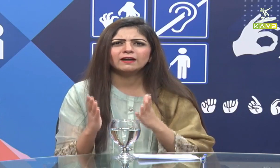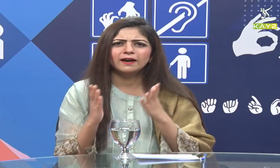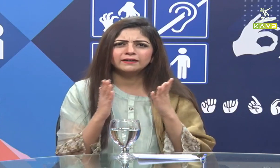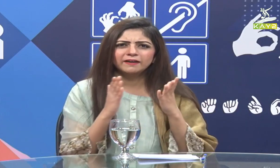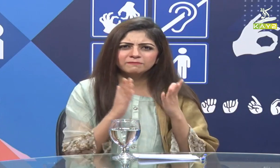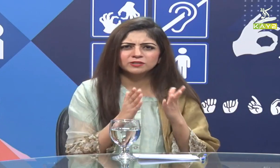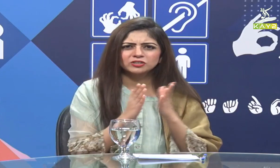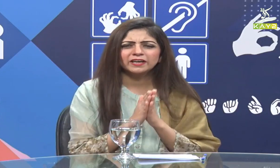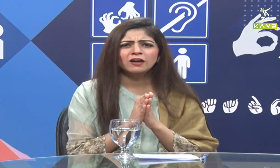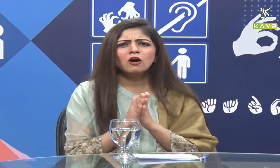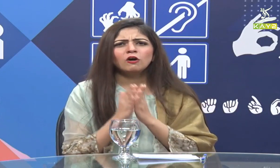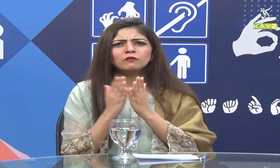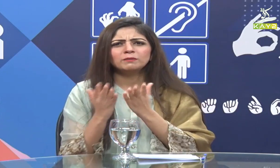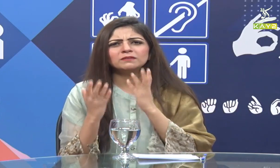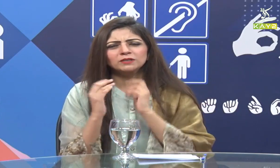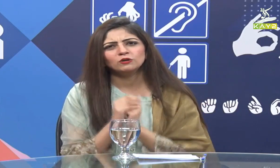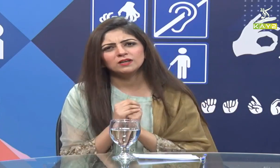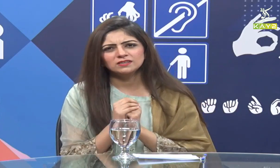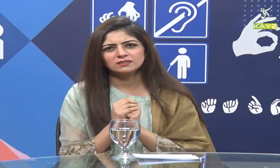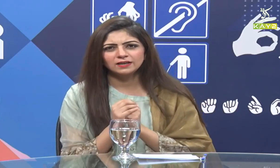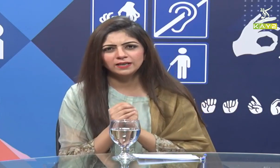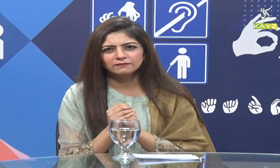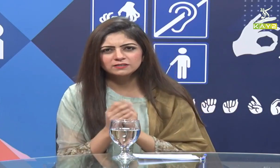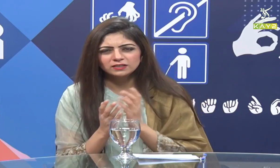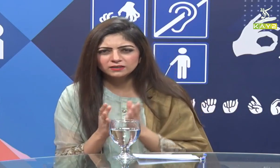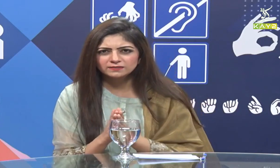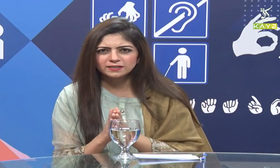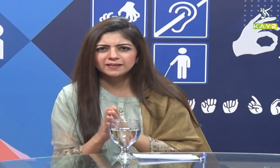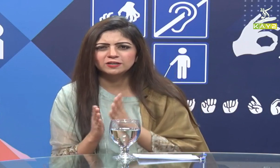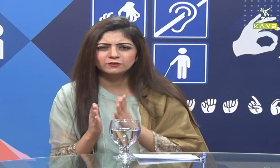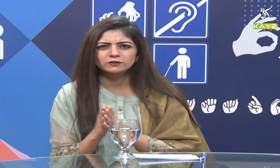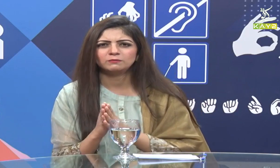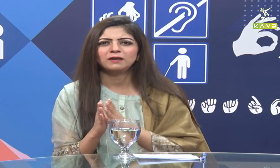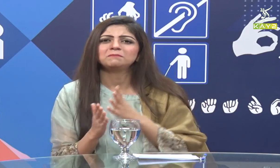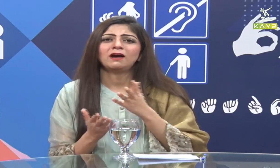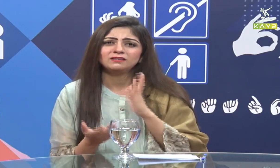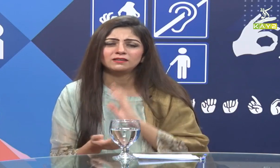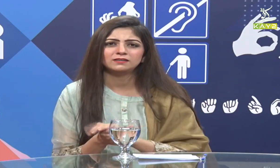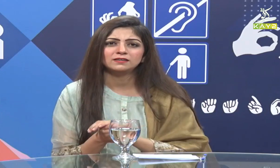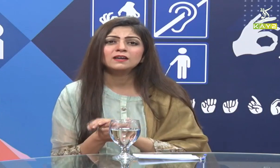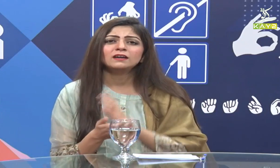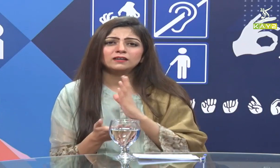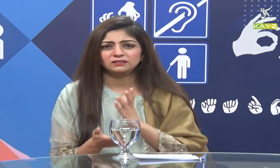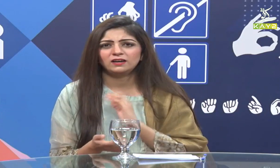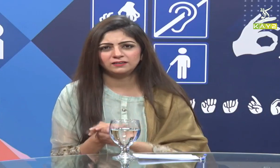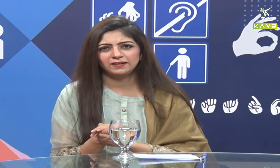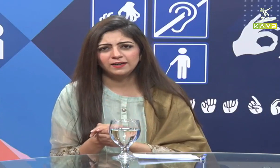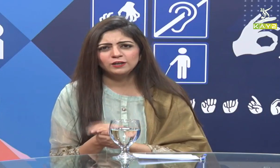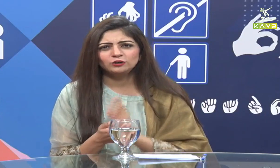घर डेफ़ बच्चे हैं और वो फिर भी थोड़ा सा साइन लैंग्वेज सीखने से या इशारों की ज़ुबान में बात करने से कतराते हैं। तो